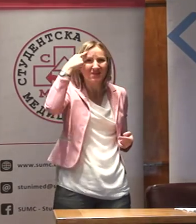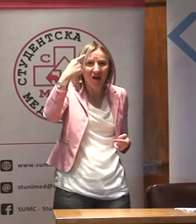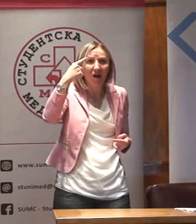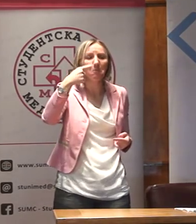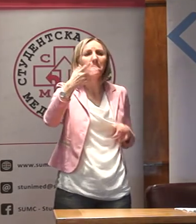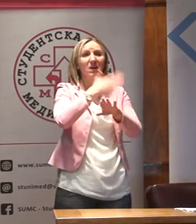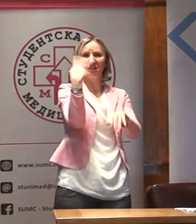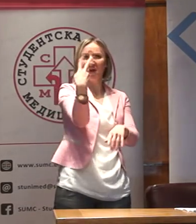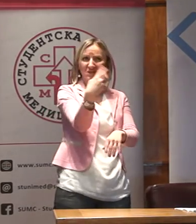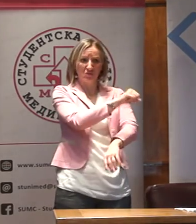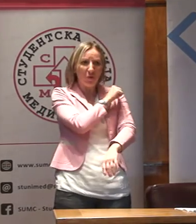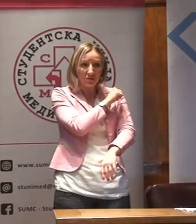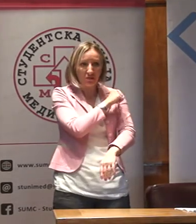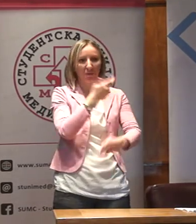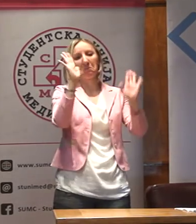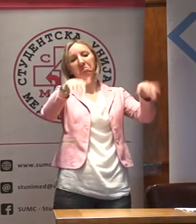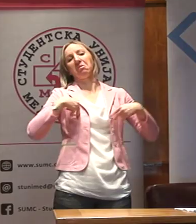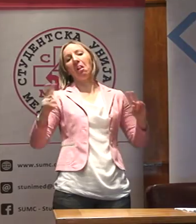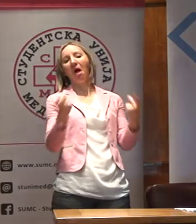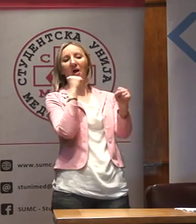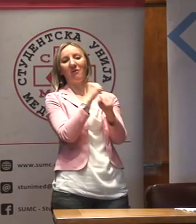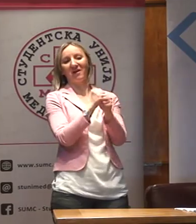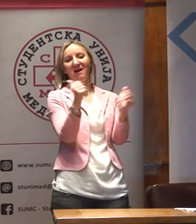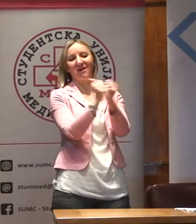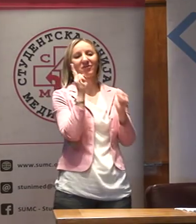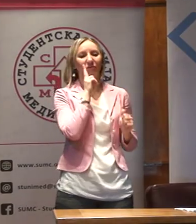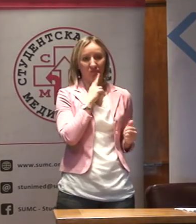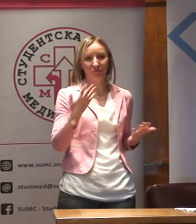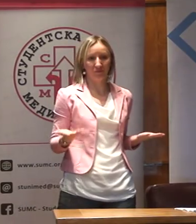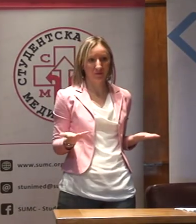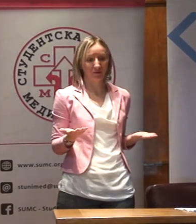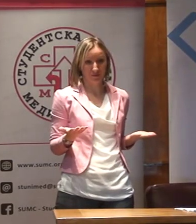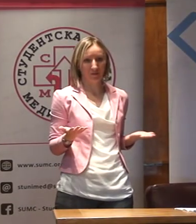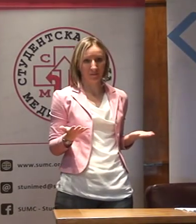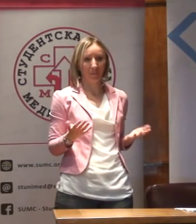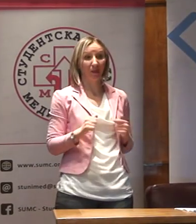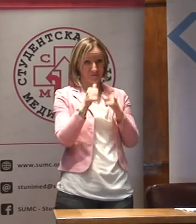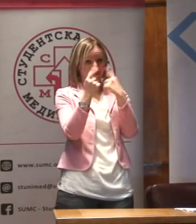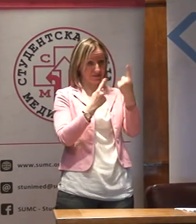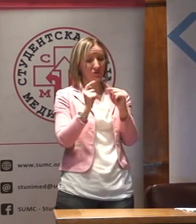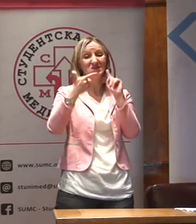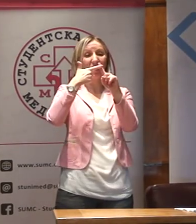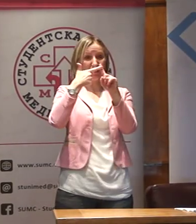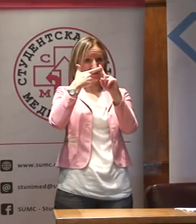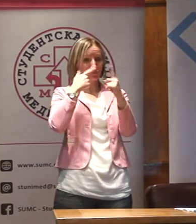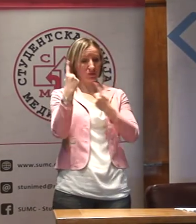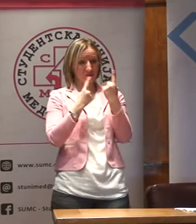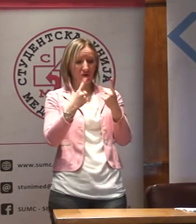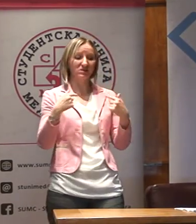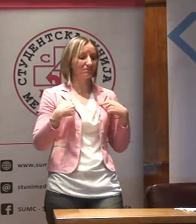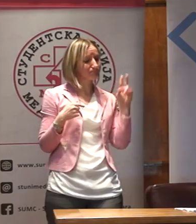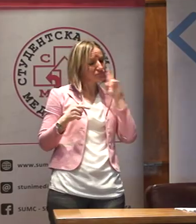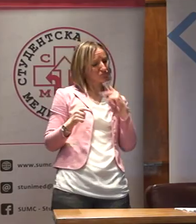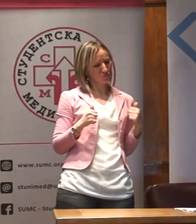informaciju imala pre 20 godina, bilo bi mi mnogo lakše da radim sa gluvim osobama. To je prva